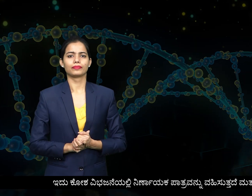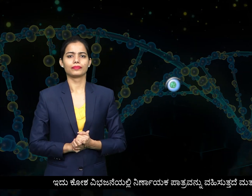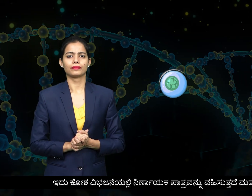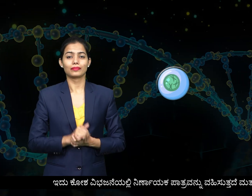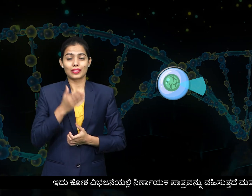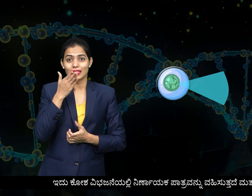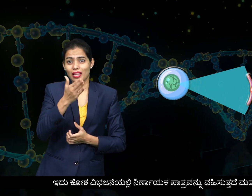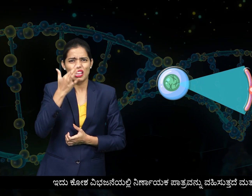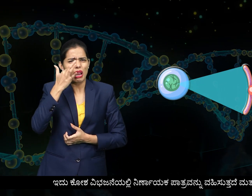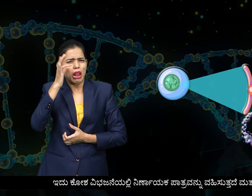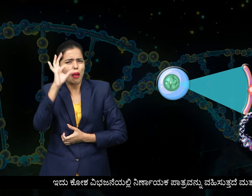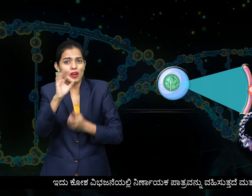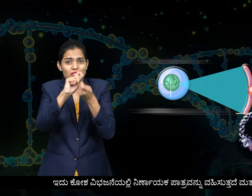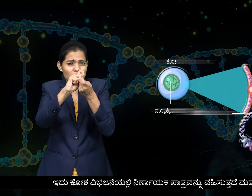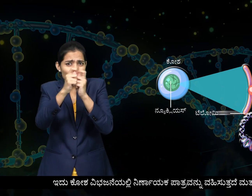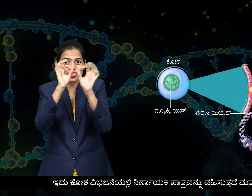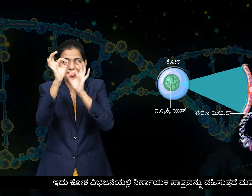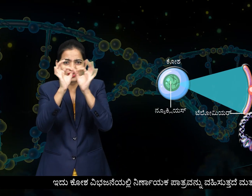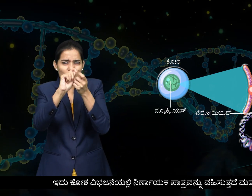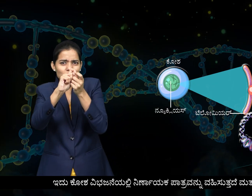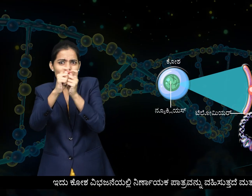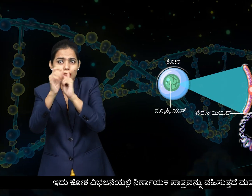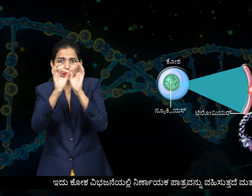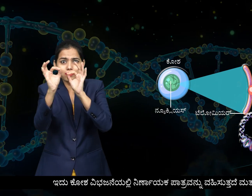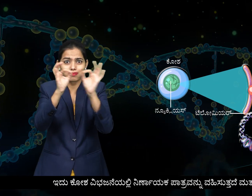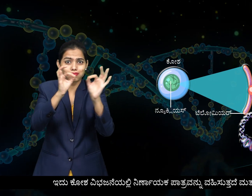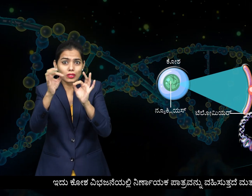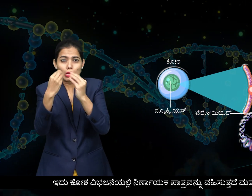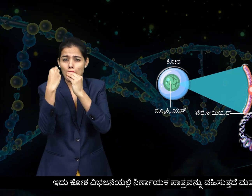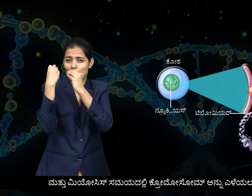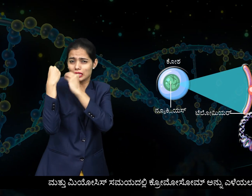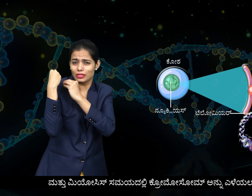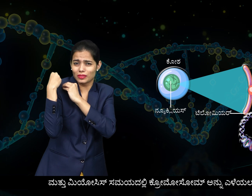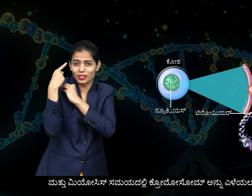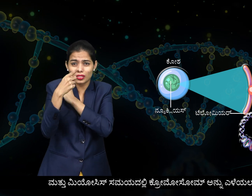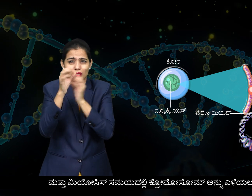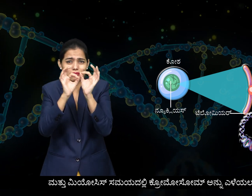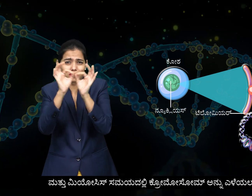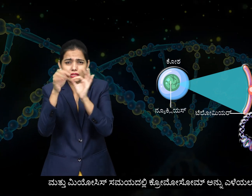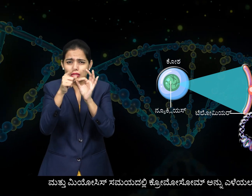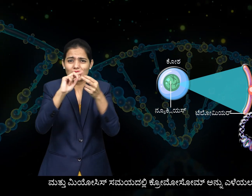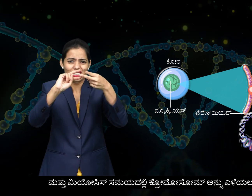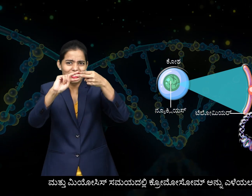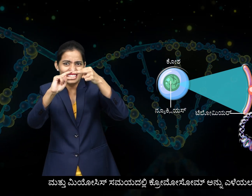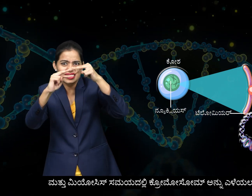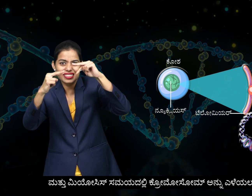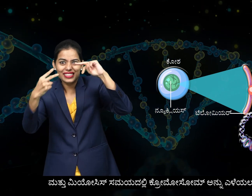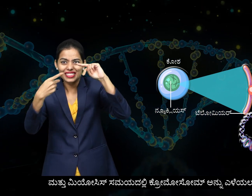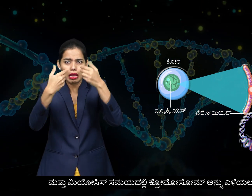ಇದು ಕೋಶ ವಿಭಜನೆಯಲ್ಲಿ ನಿರ್ಣಾಯಕ ಪಾತ್ರವನ್ನ ವಹಿಸುತ್ತದೆ ಮತ್ತು ಮಿಟೋಸಿಸ್ ಮತ್ತು ಮಿಯೋಸಿಸ್ ಸಮಯದಲ್ಲಿ ಕ್ರೋಮೋಸೋಮ್ ಅನ್ನ ಎಳೆಯಲು ಕಾರಣವಾಗಿದೆ.